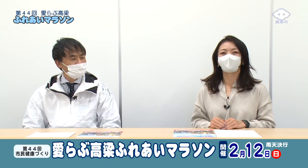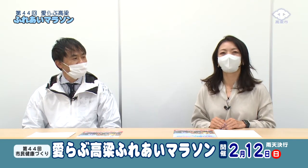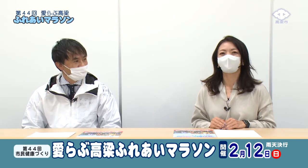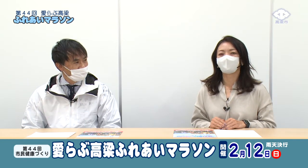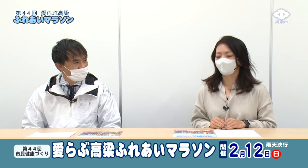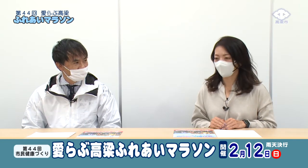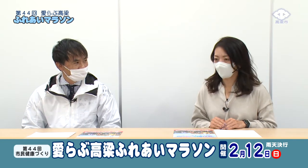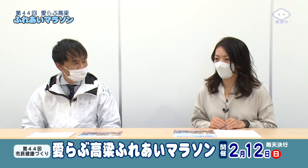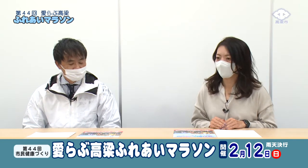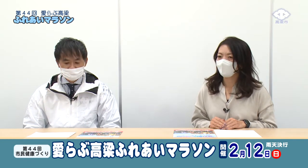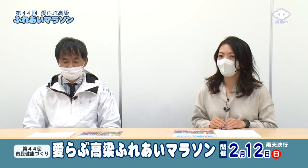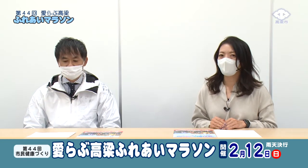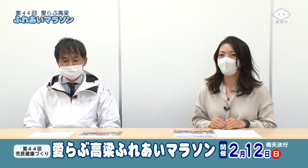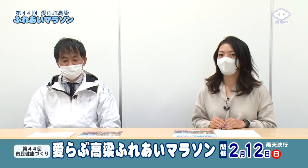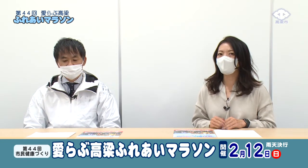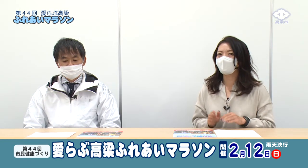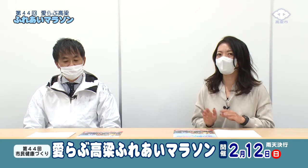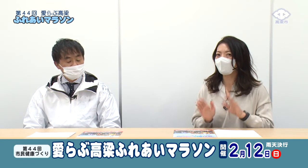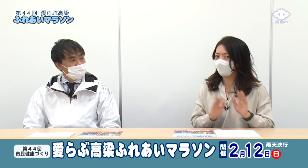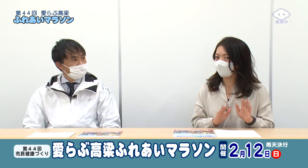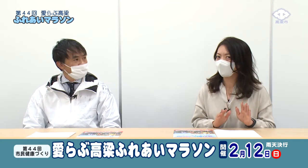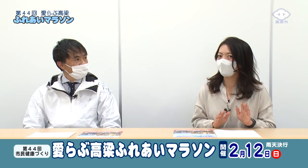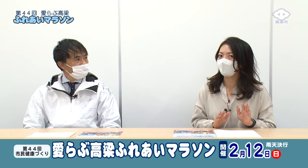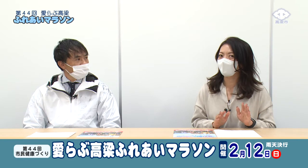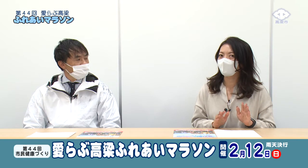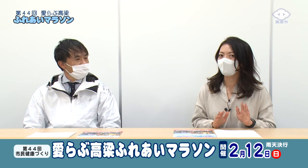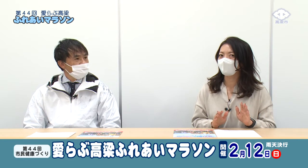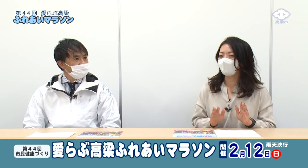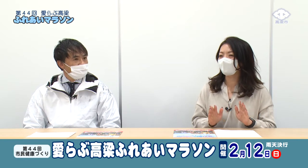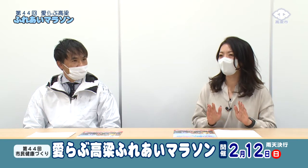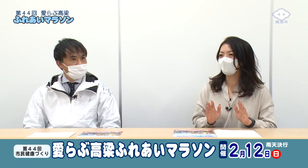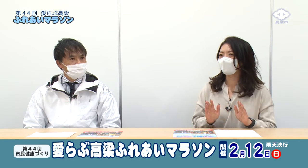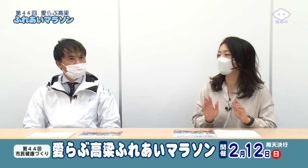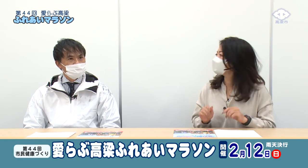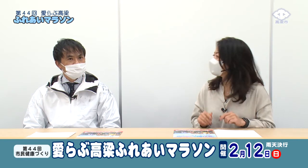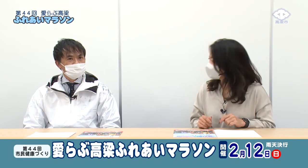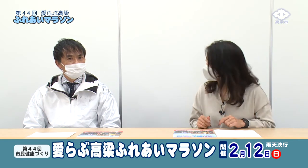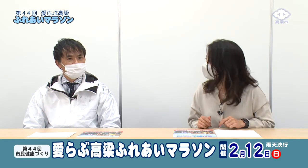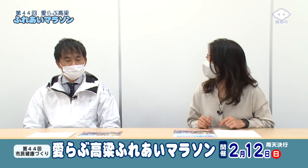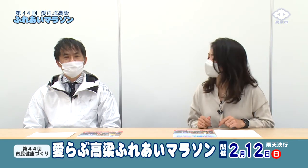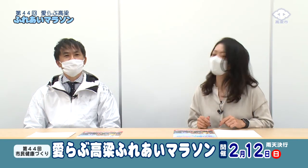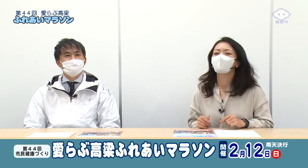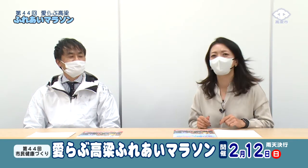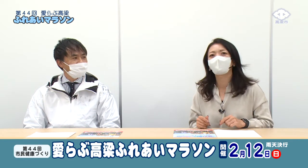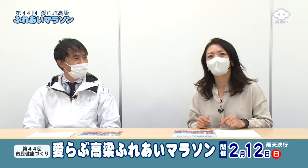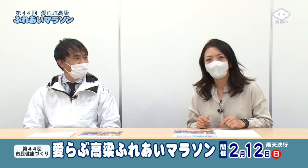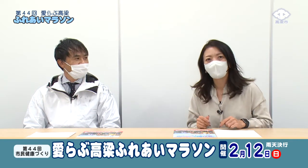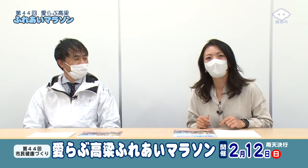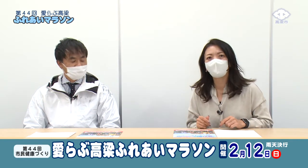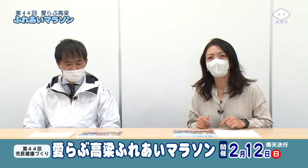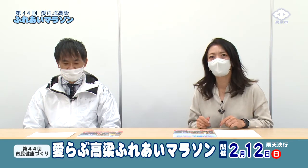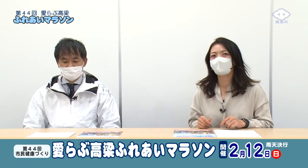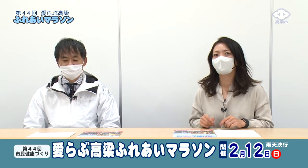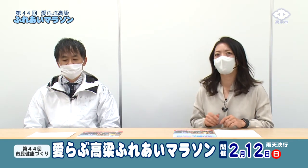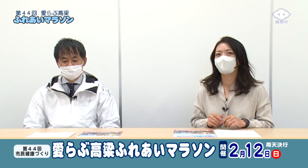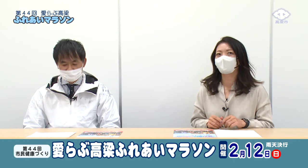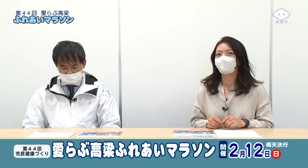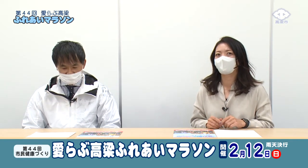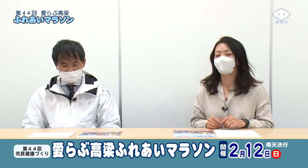になります。 はい、特に前回の大会はこう大会の直前にね、はい、ちょっと中止を発表されたということ で、はい、